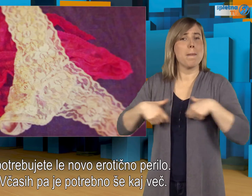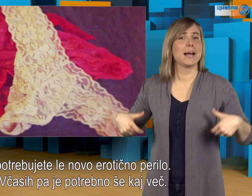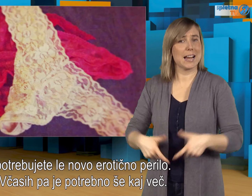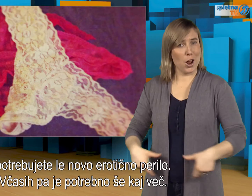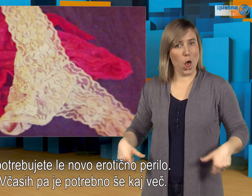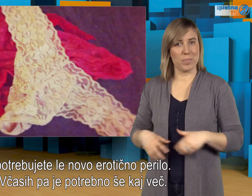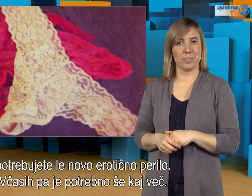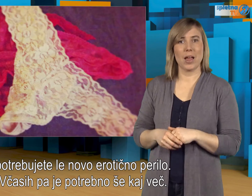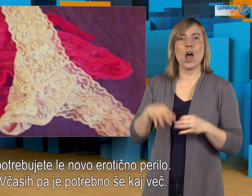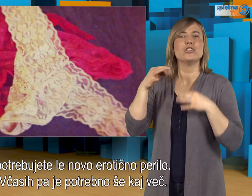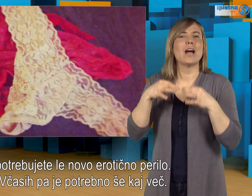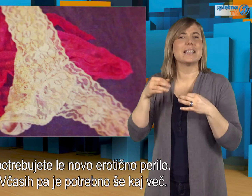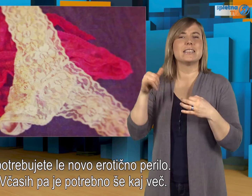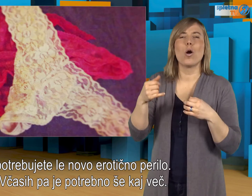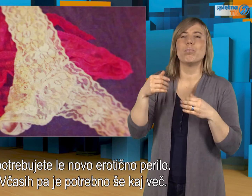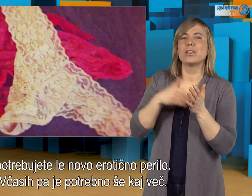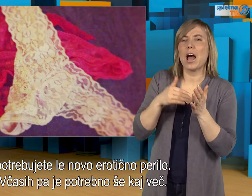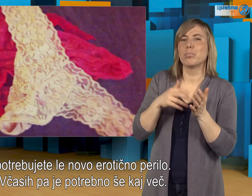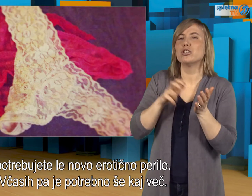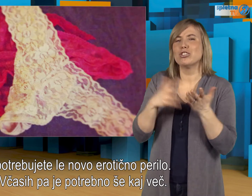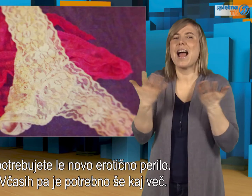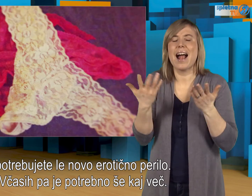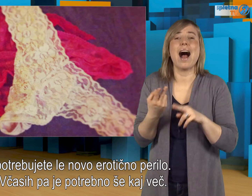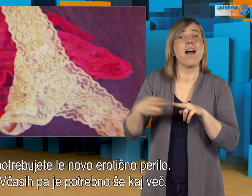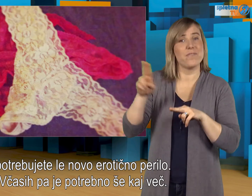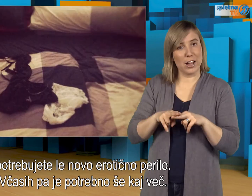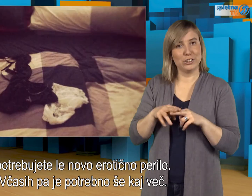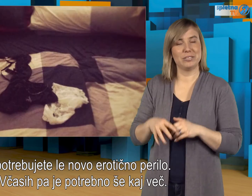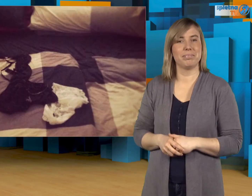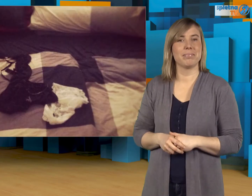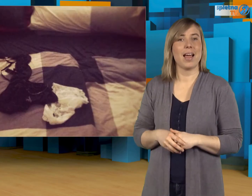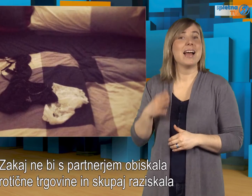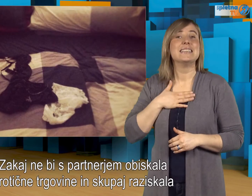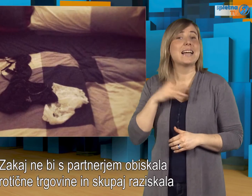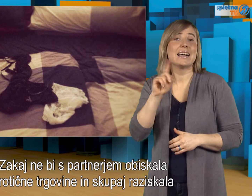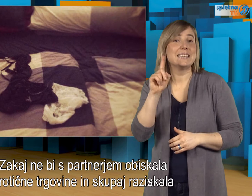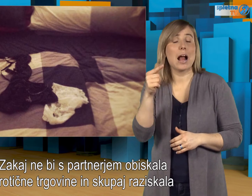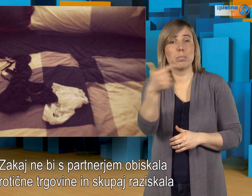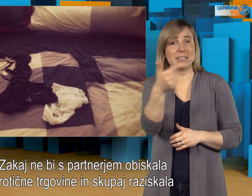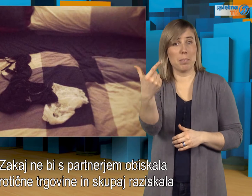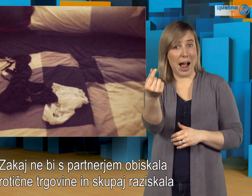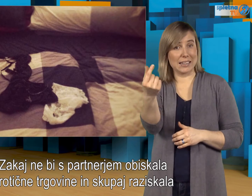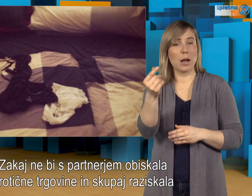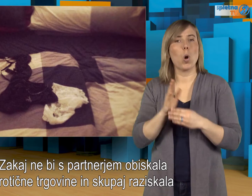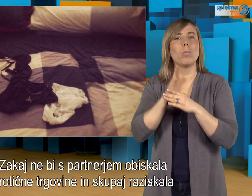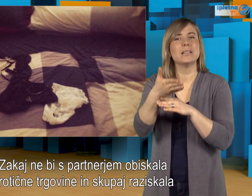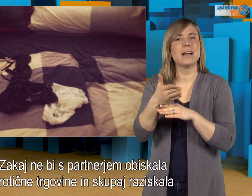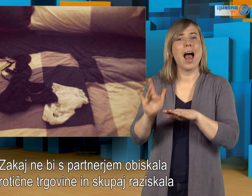perilo. Včasih pa je potrebno še kaj več. Zakaj ne bi s partnerjem obiskala